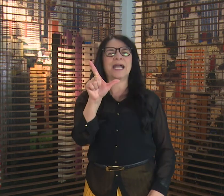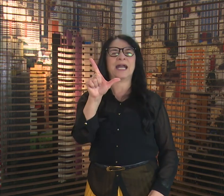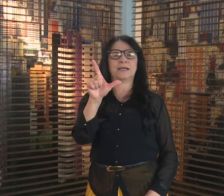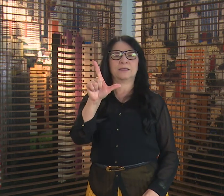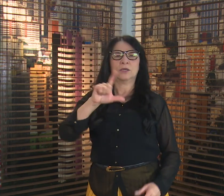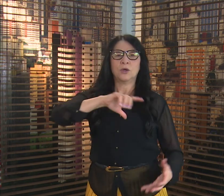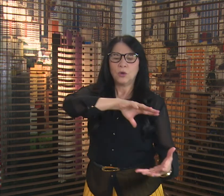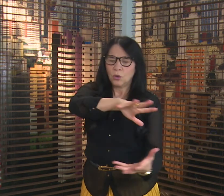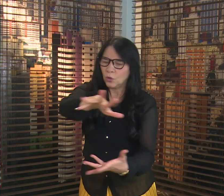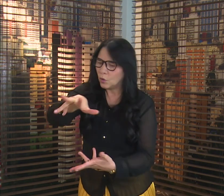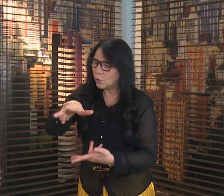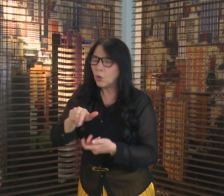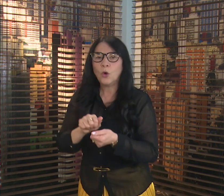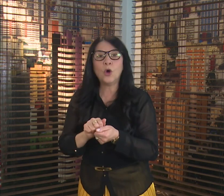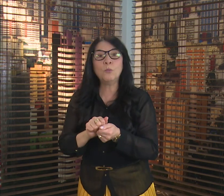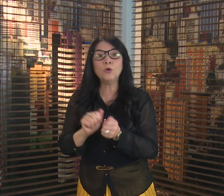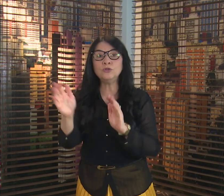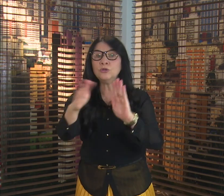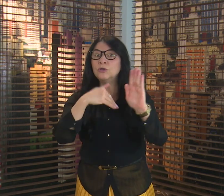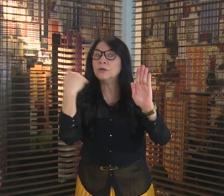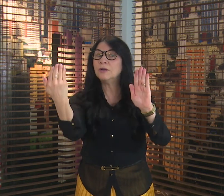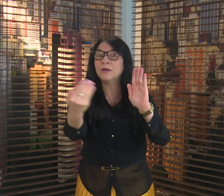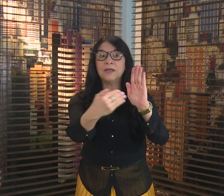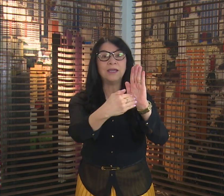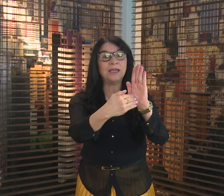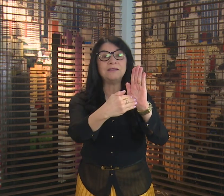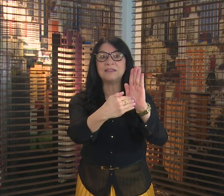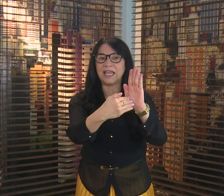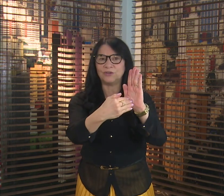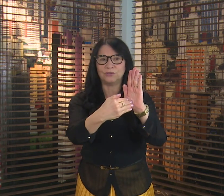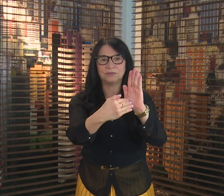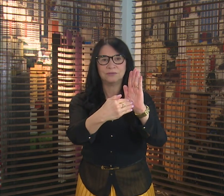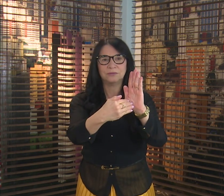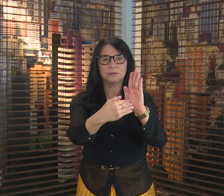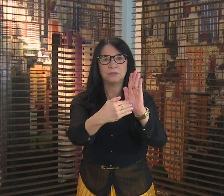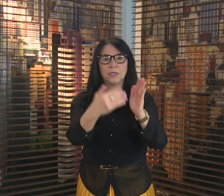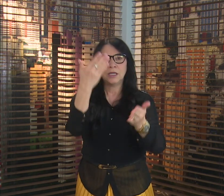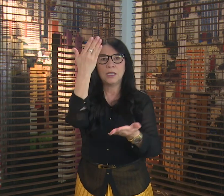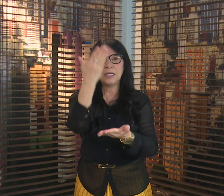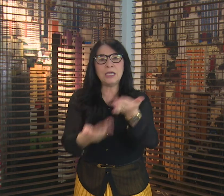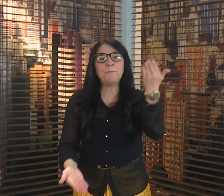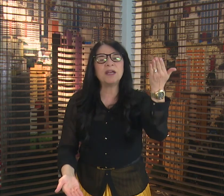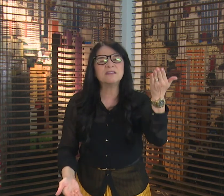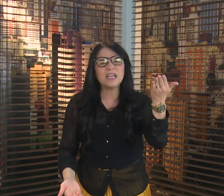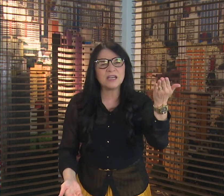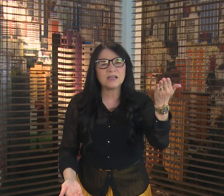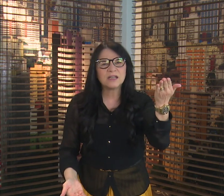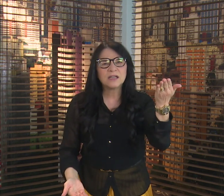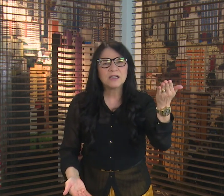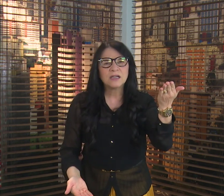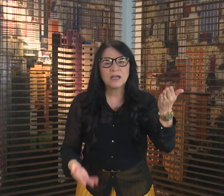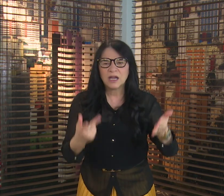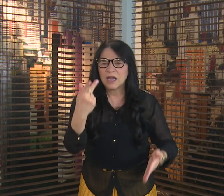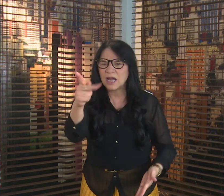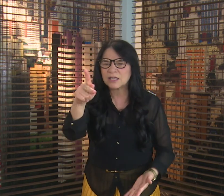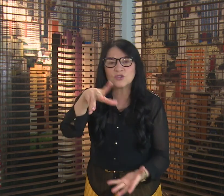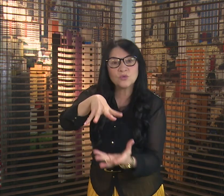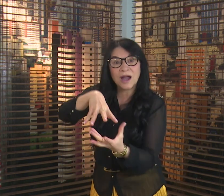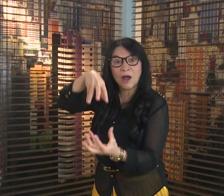ganhar o mundo inteiro e perder a sua